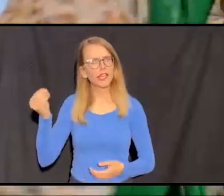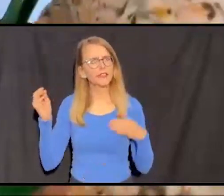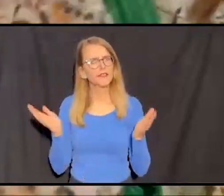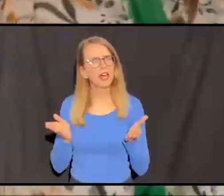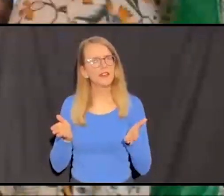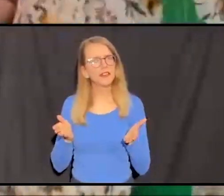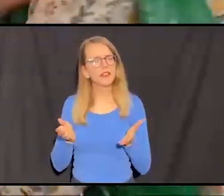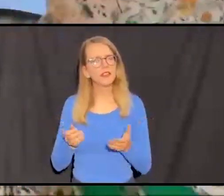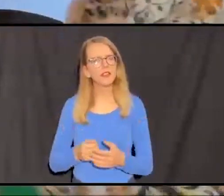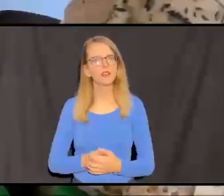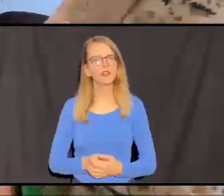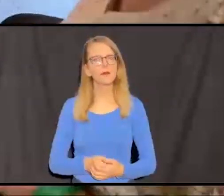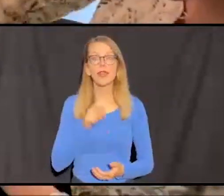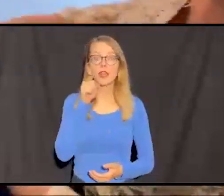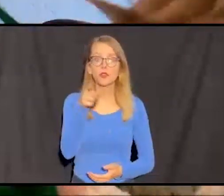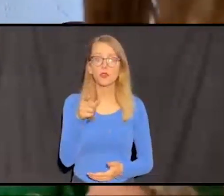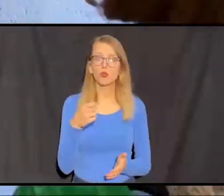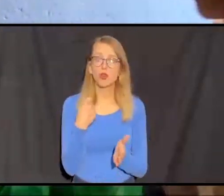haben sie etwas vergessen